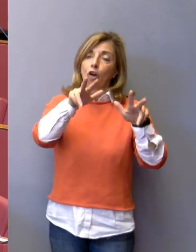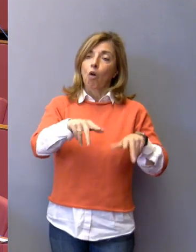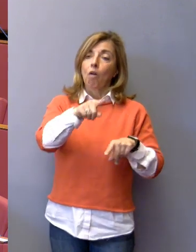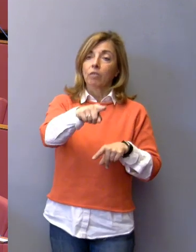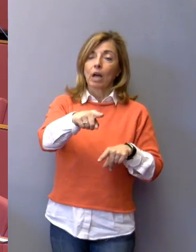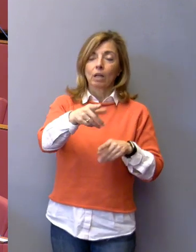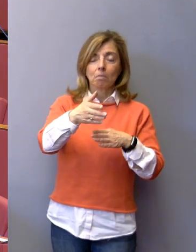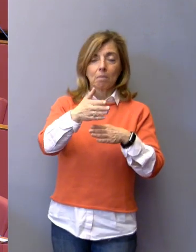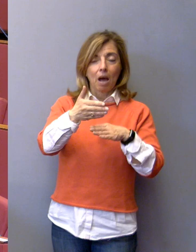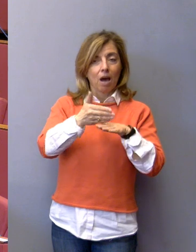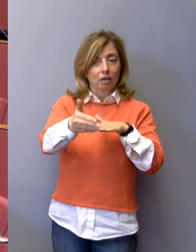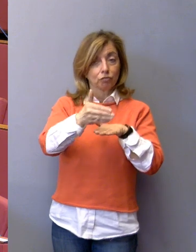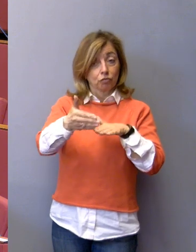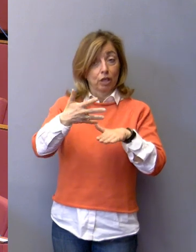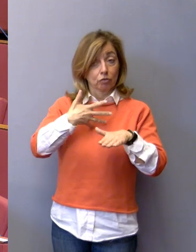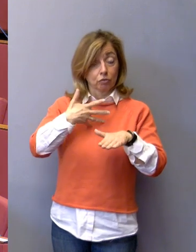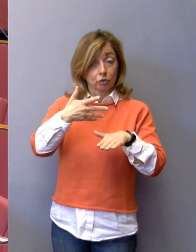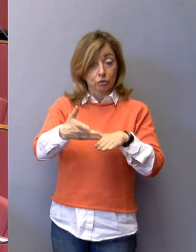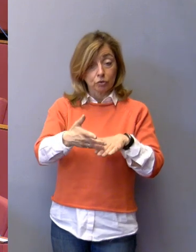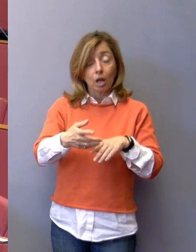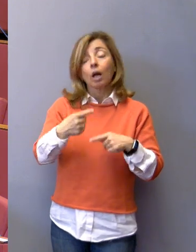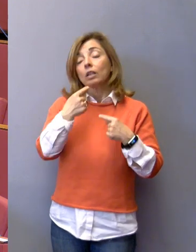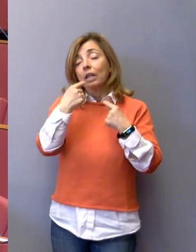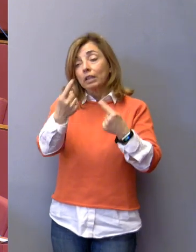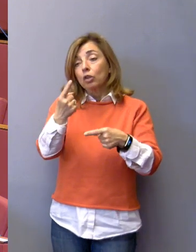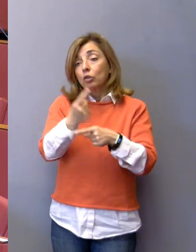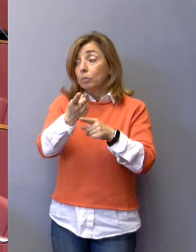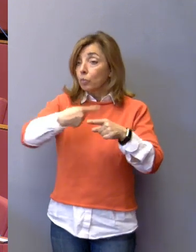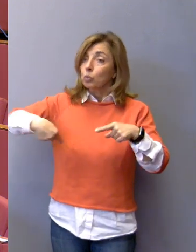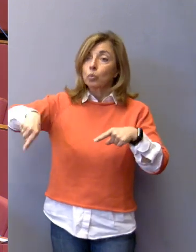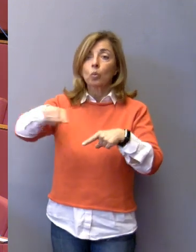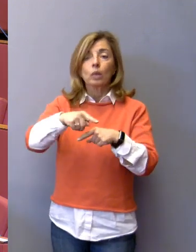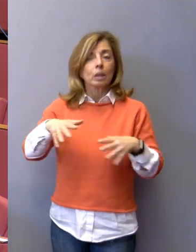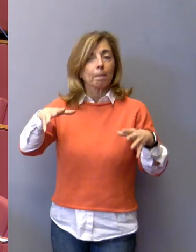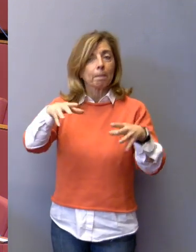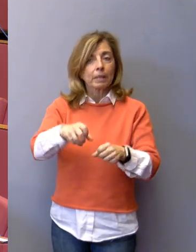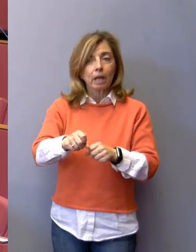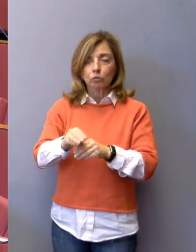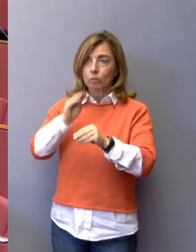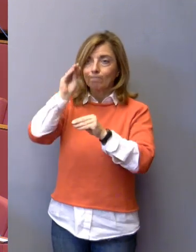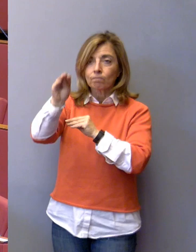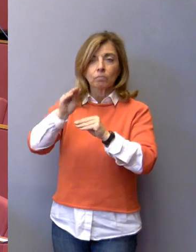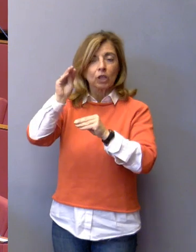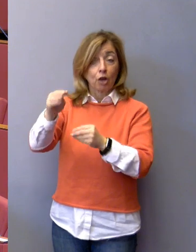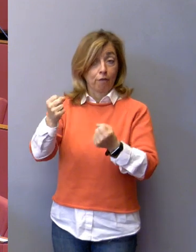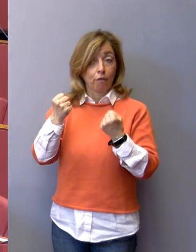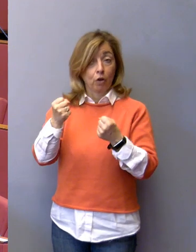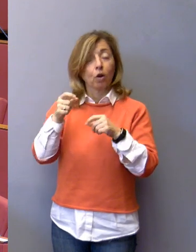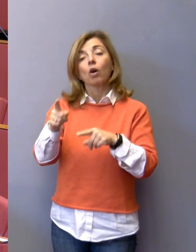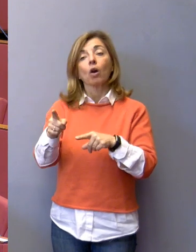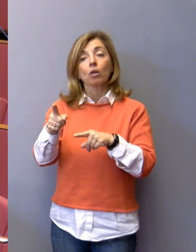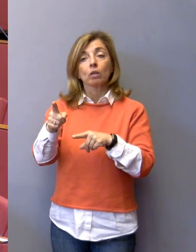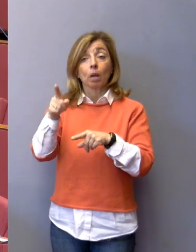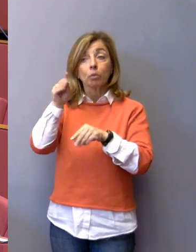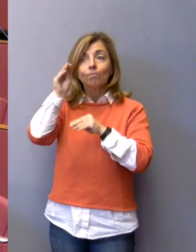condivide con me dico impegniamoci tutti affinché l'appello sia forte e arrivi come dire